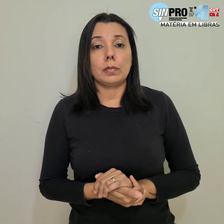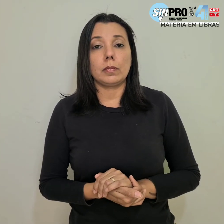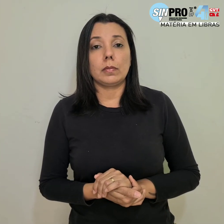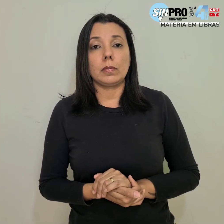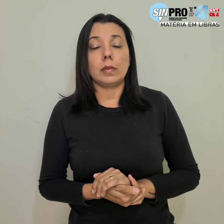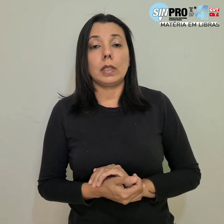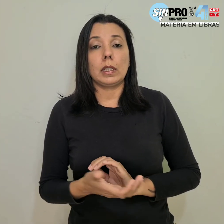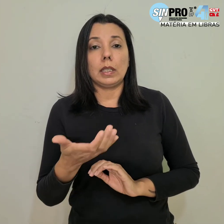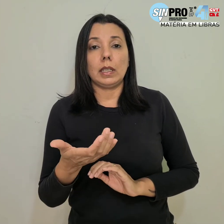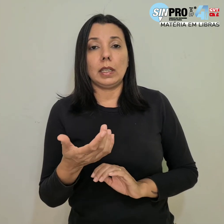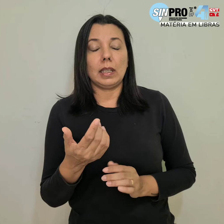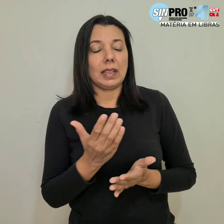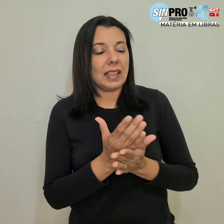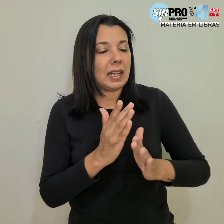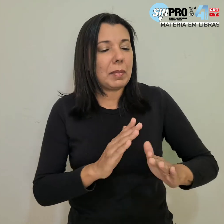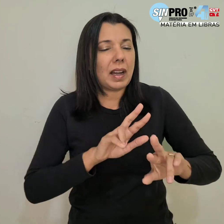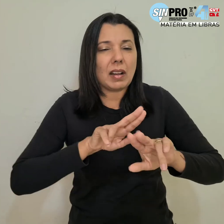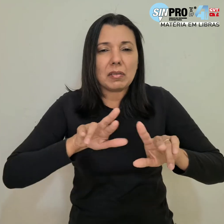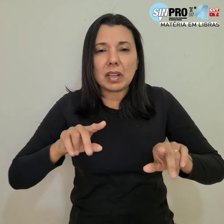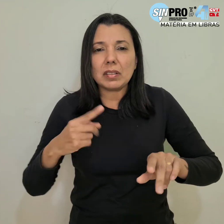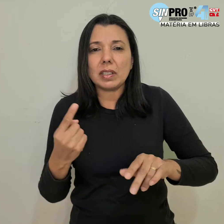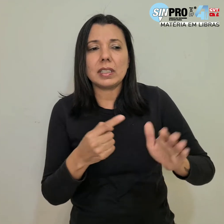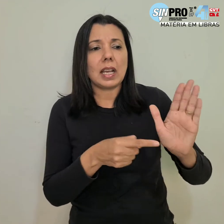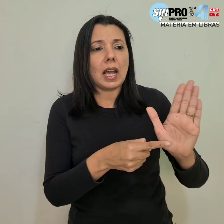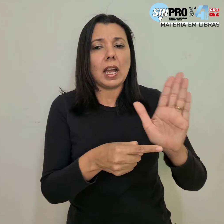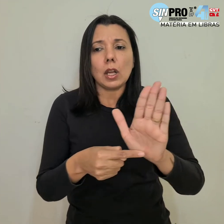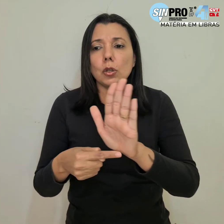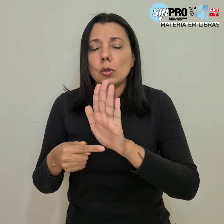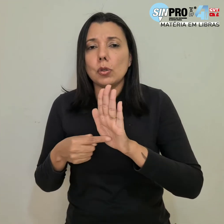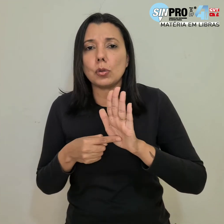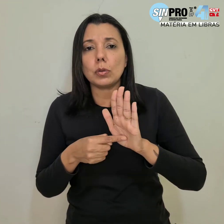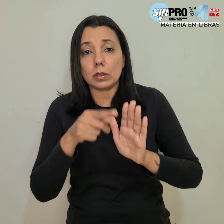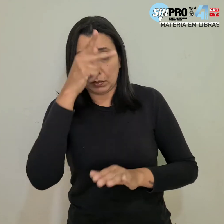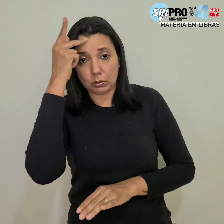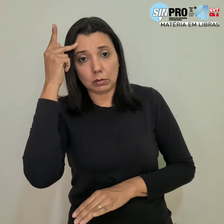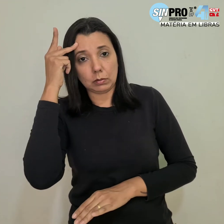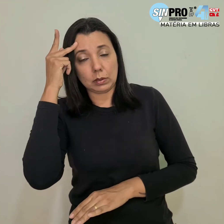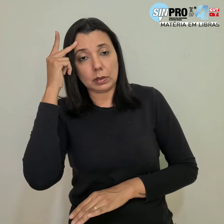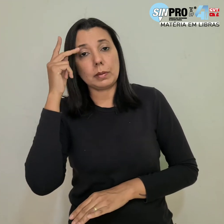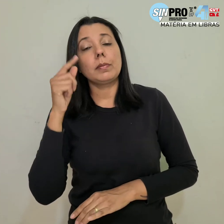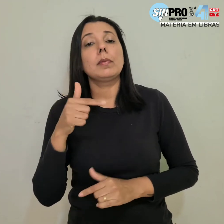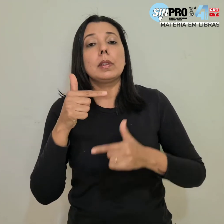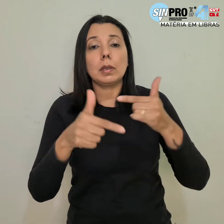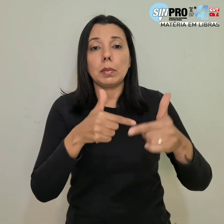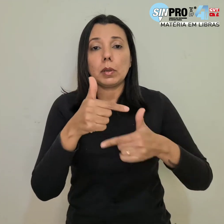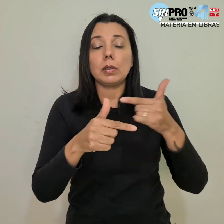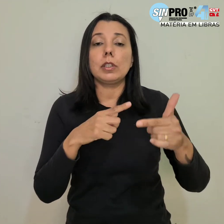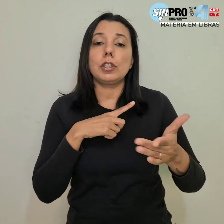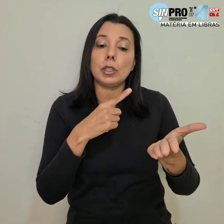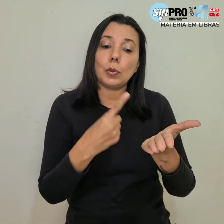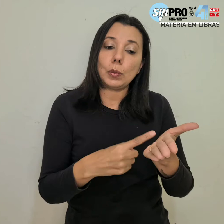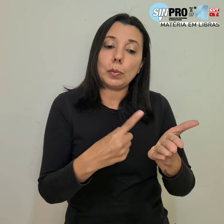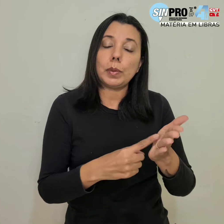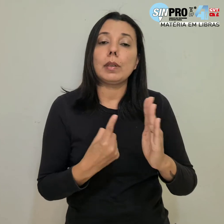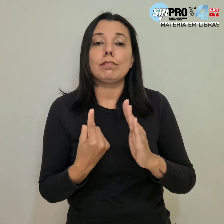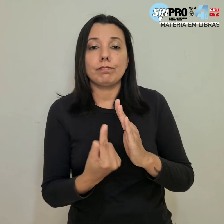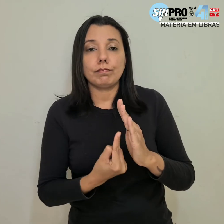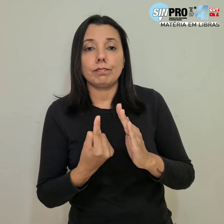Tentou impedir várias vezes a ajuda emergencial aos trabalhadores que tinham de cumprir o isolamento